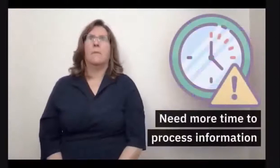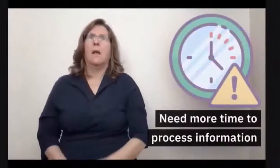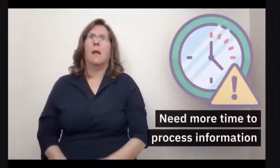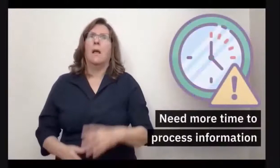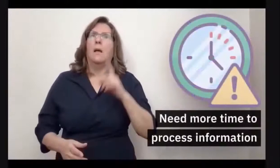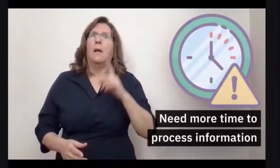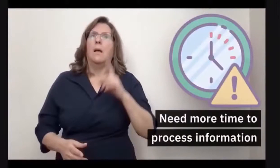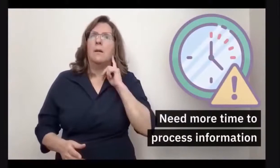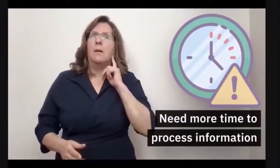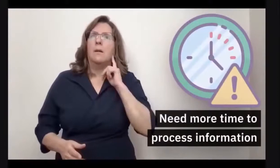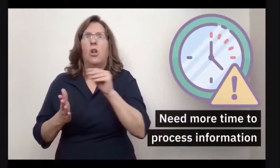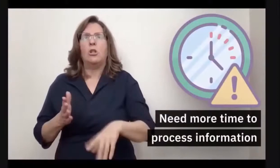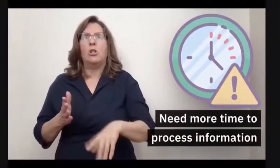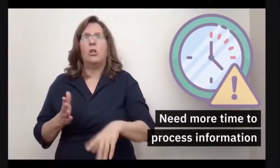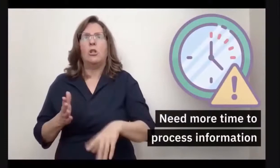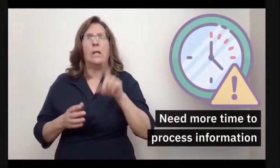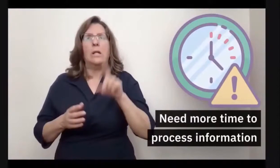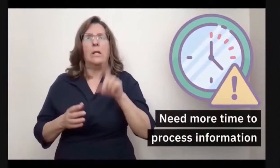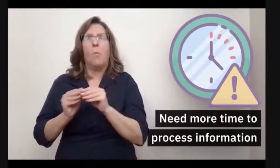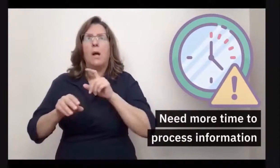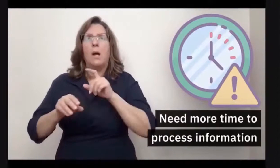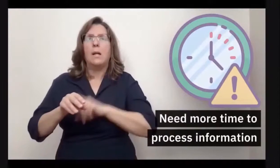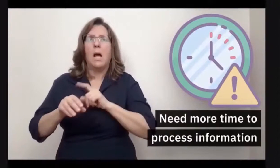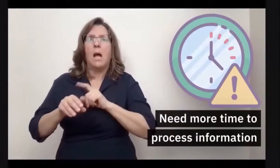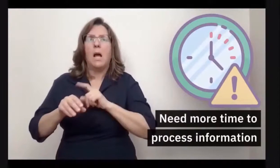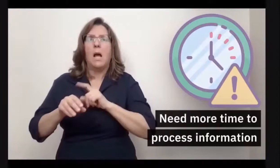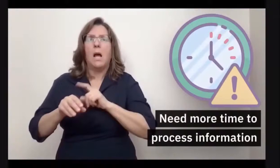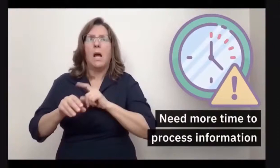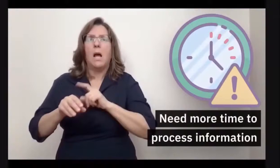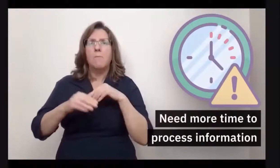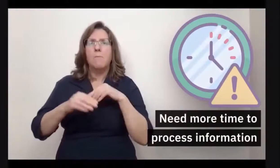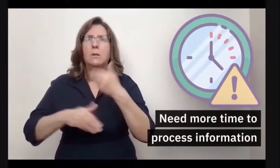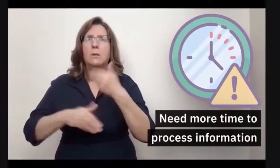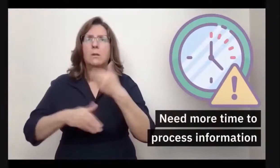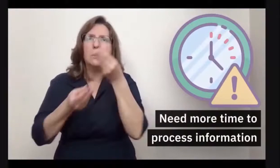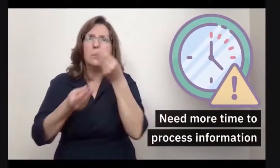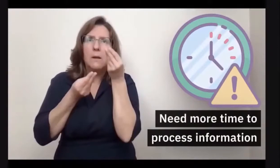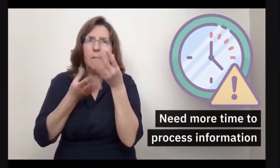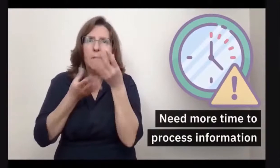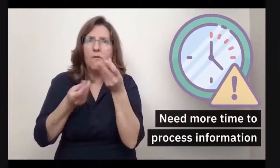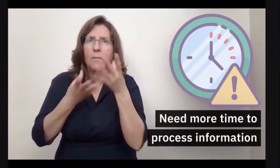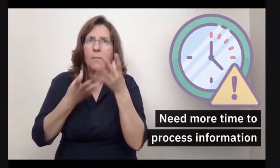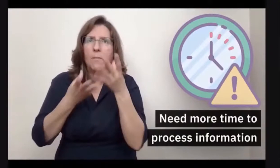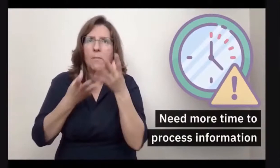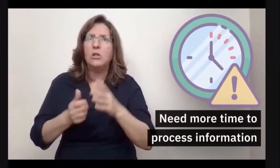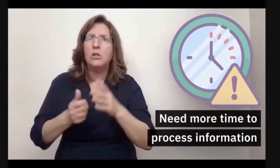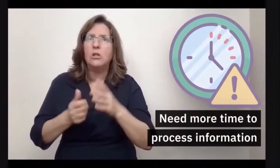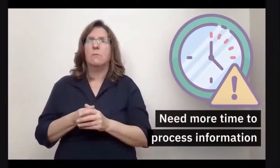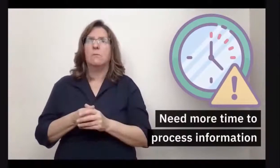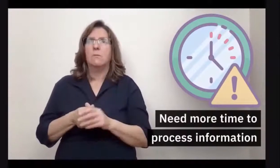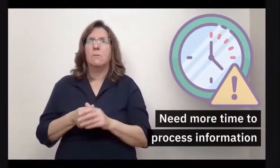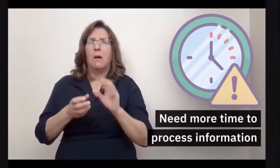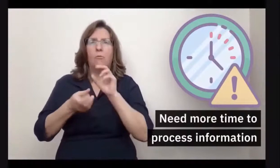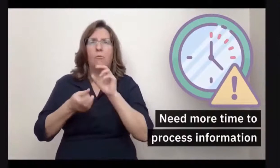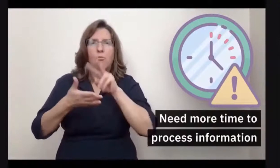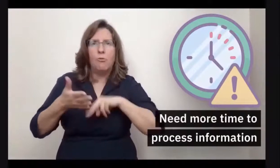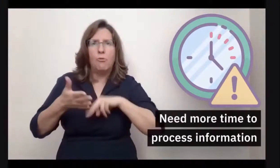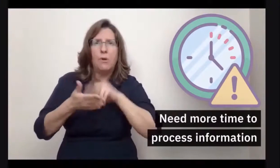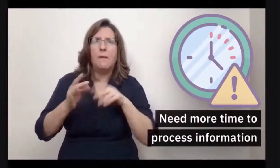especialmente con esta información que se pueda dar. Si es batallan para leer,